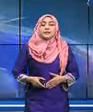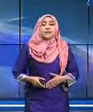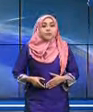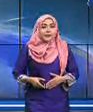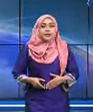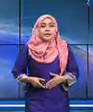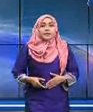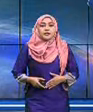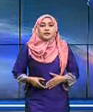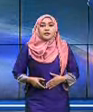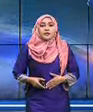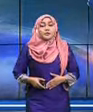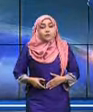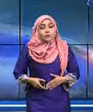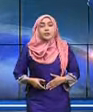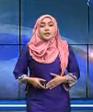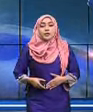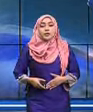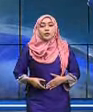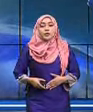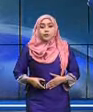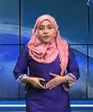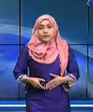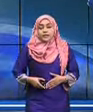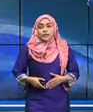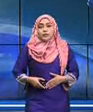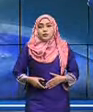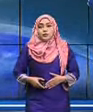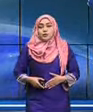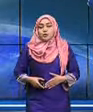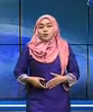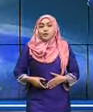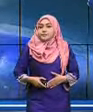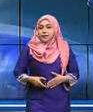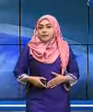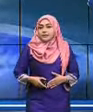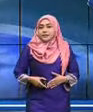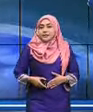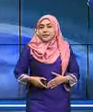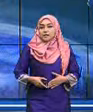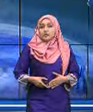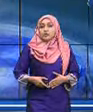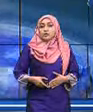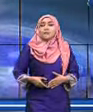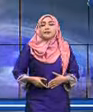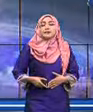tahun lepas, kadar kematian menurun sebanyak 28 orang iaitu 279 berbanding 307 mangsa tahun